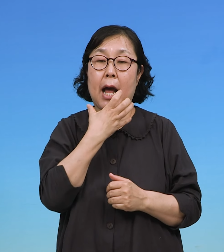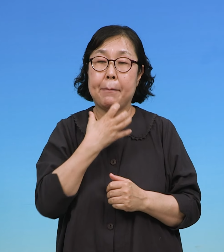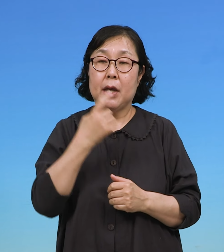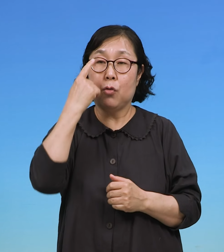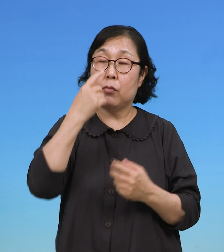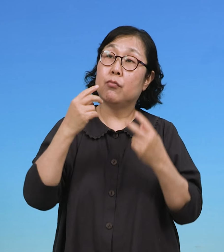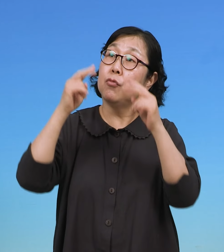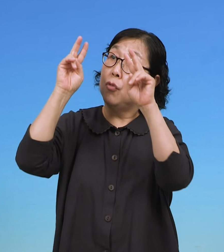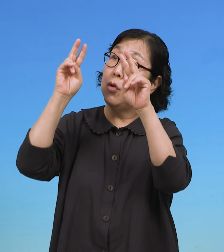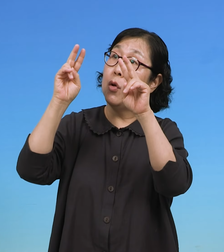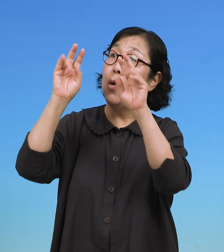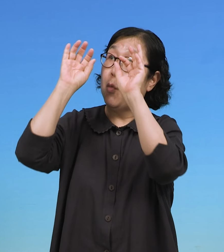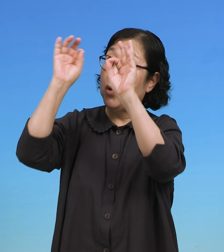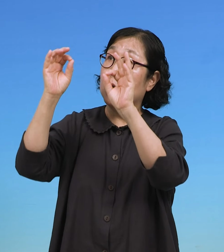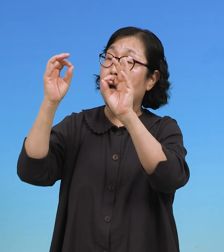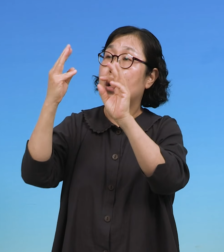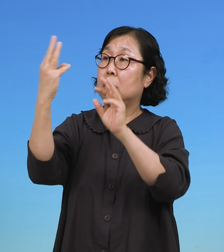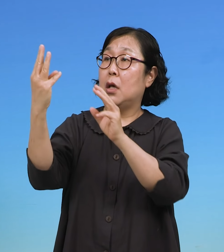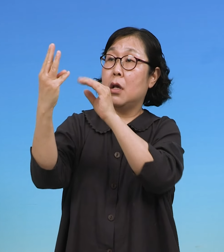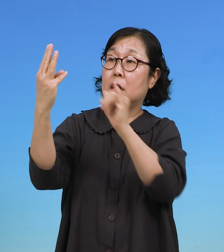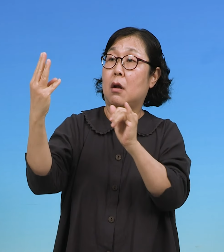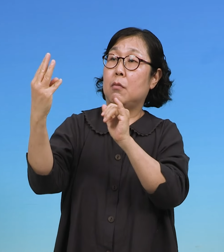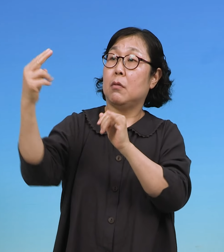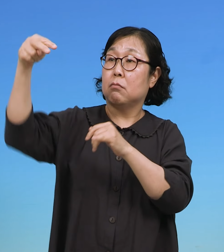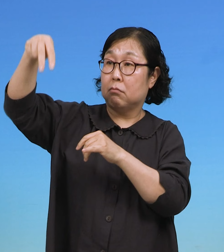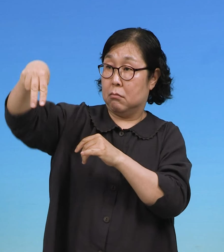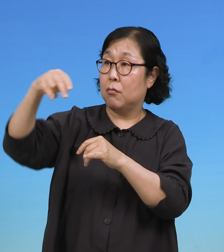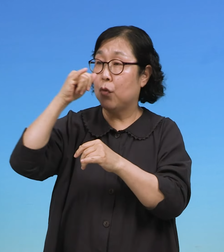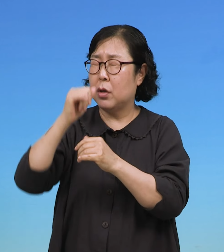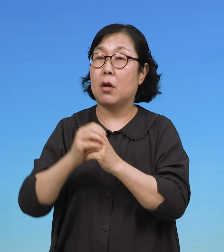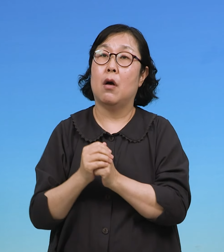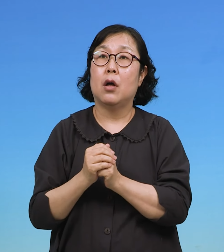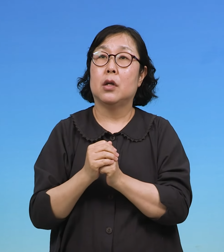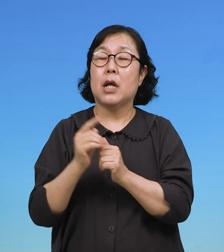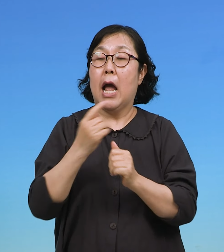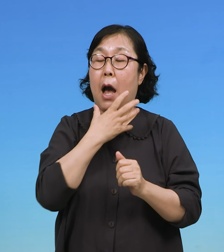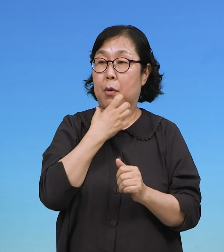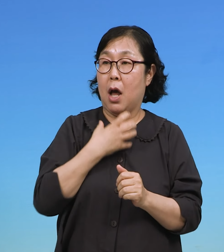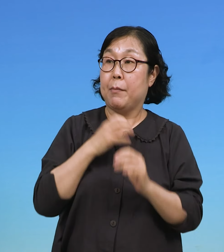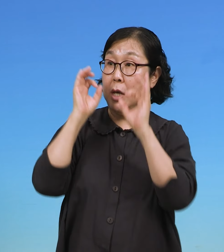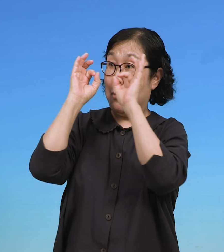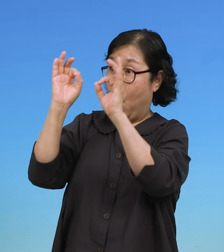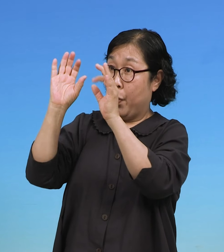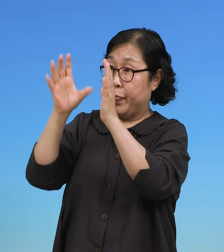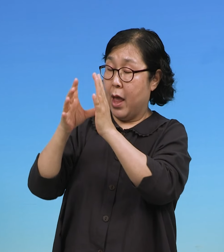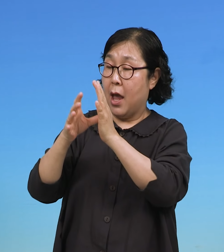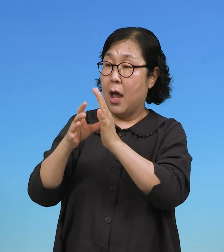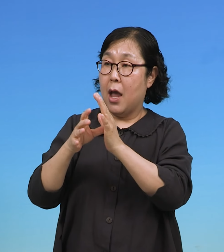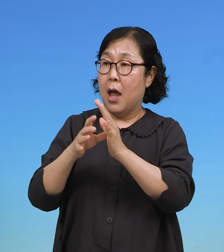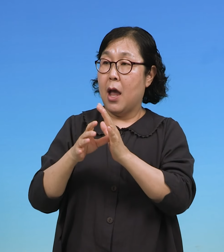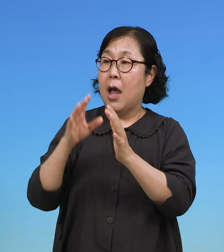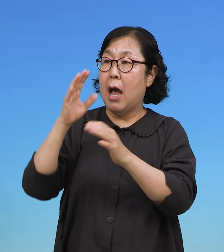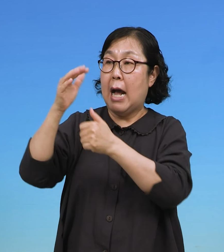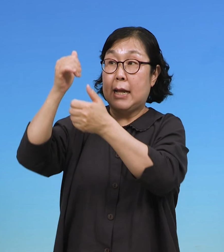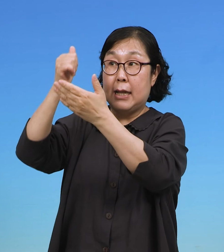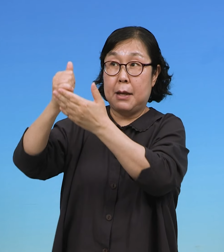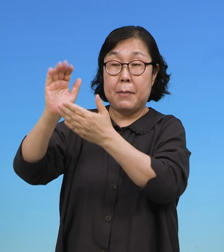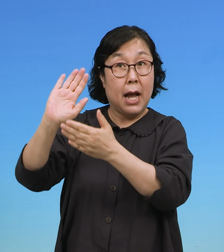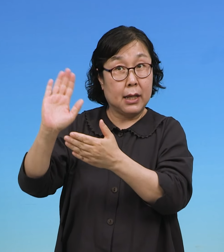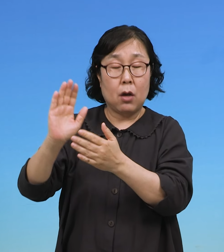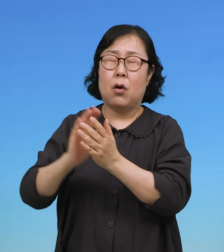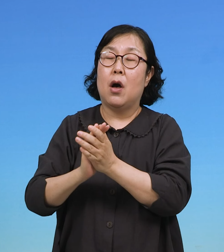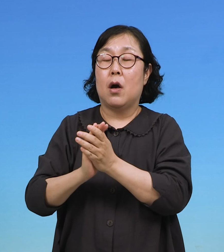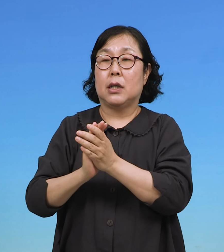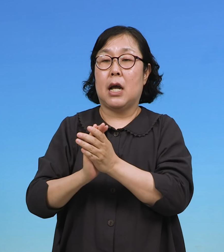그렇게 아브라함이 눈을 들어본즉 사람 셋이 맞은편에 서 있는지라. 그러니까 아브라함 편에서는 하나님이 아니라